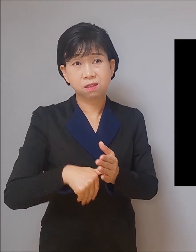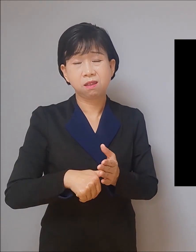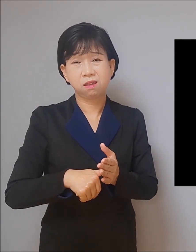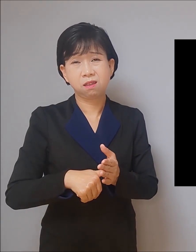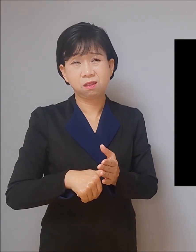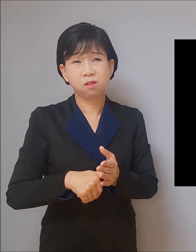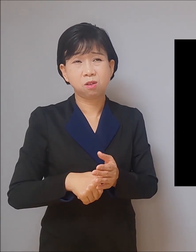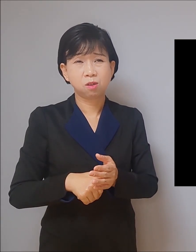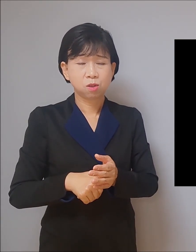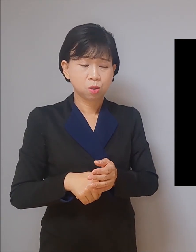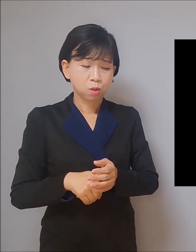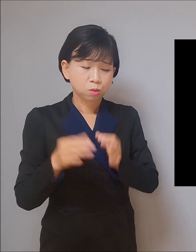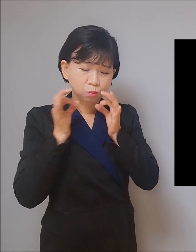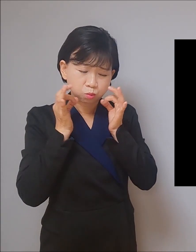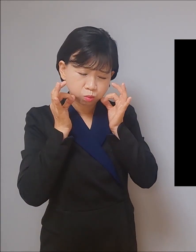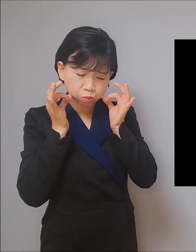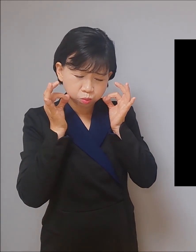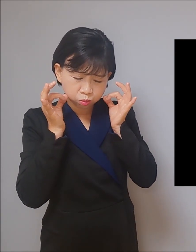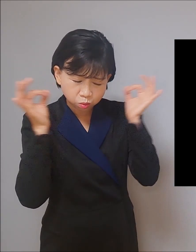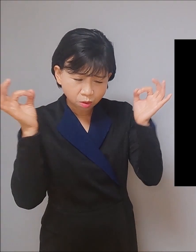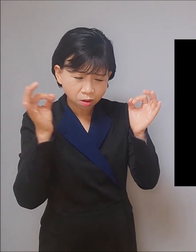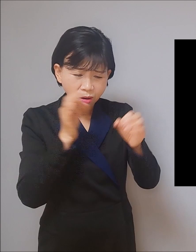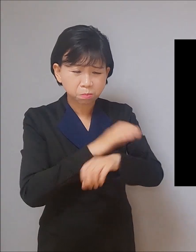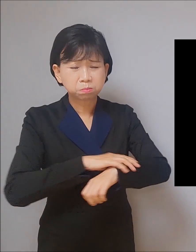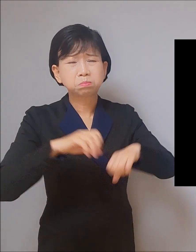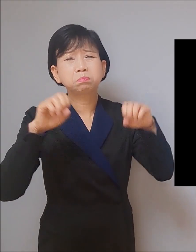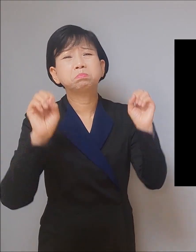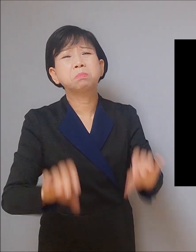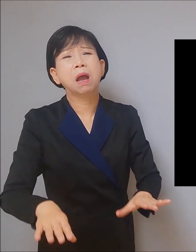무수한 노력이 허무하게 무너질 때,